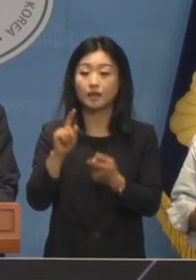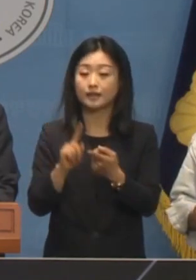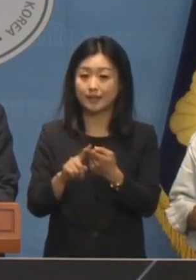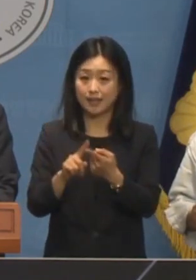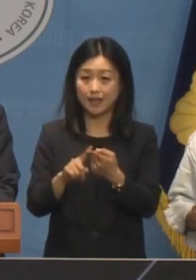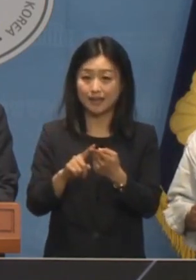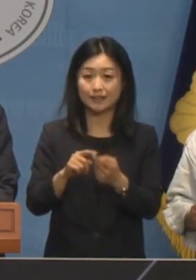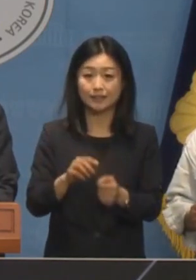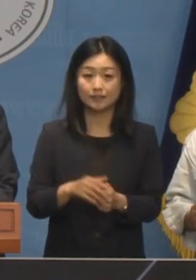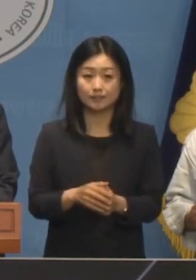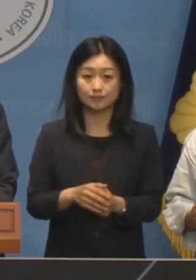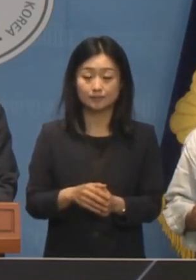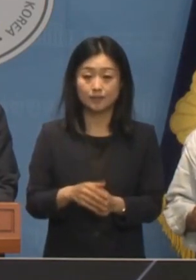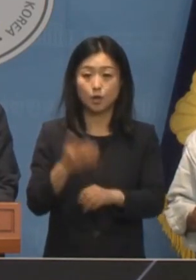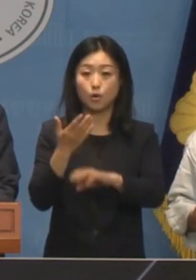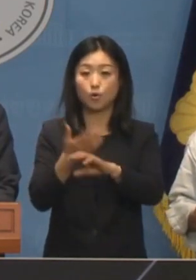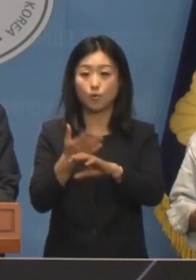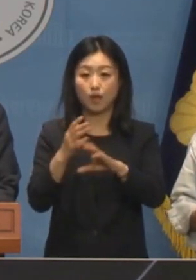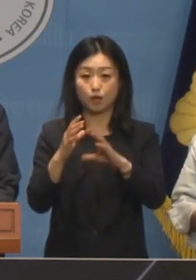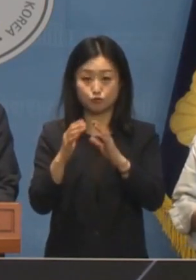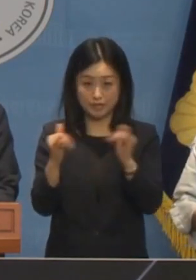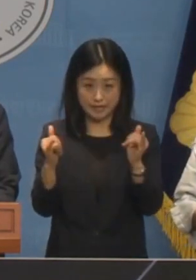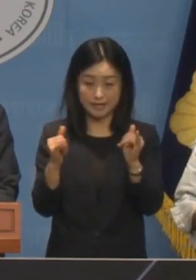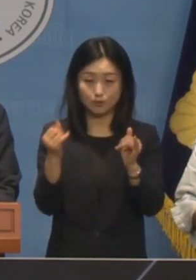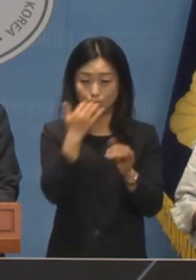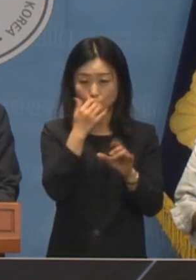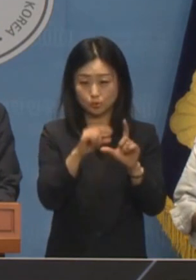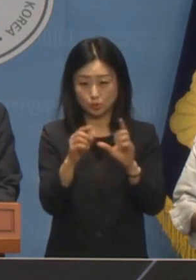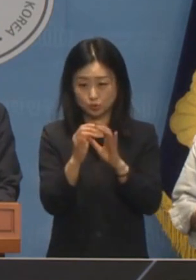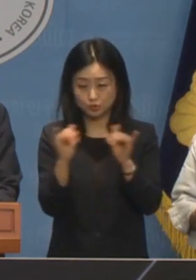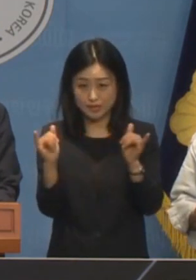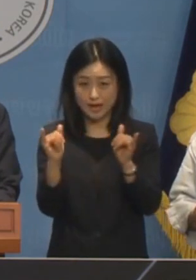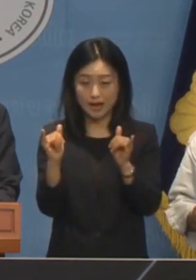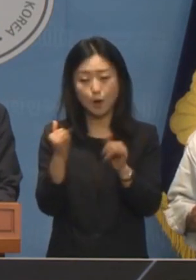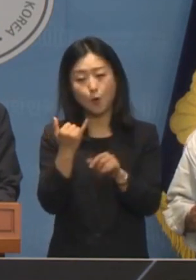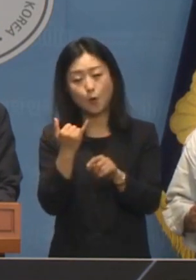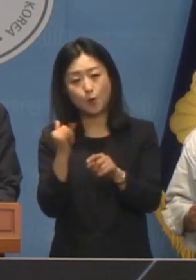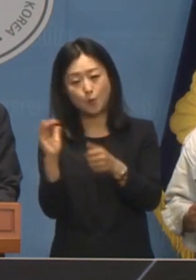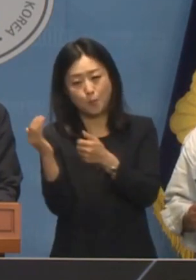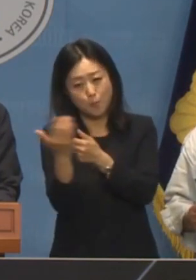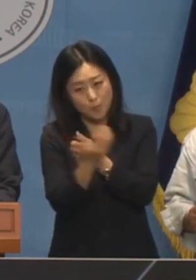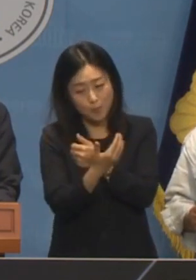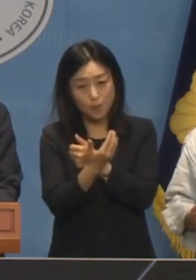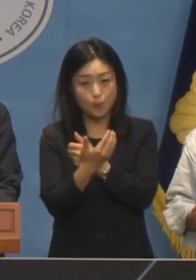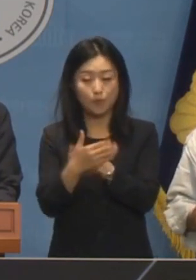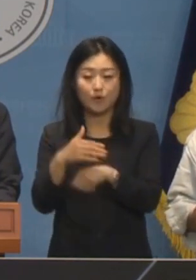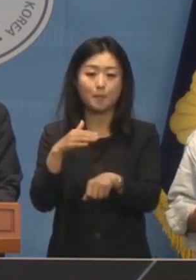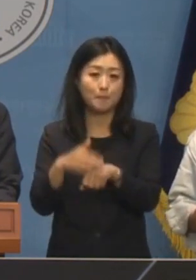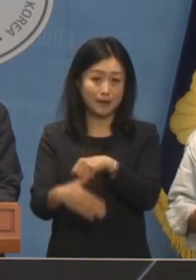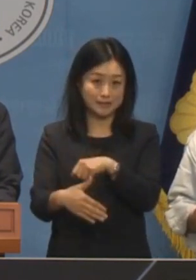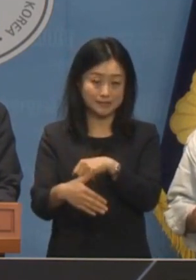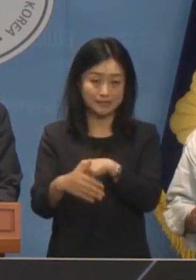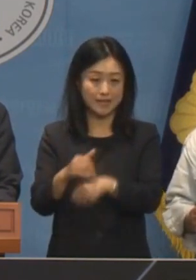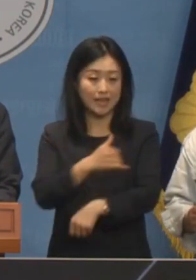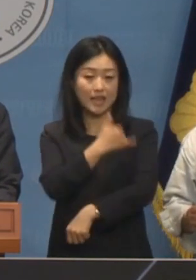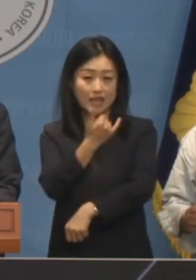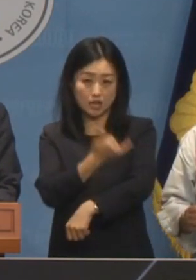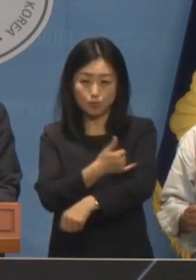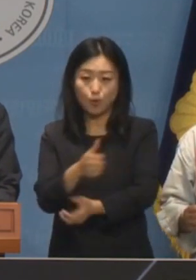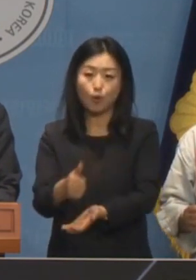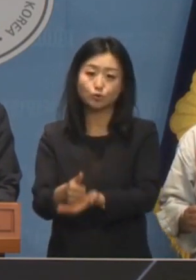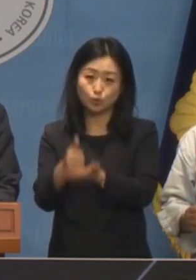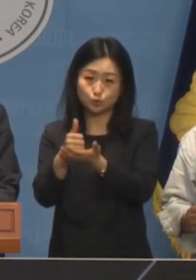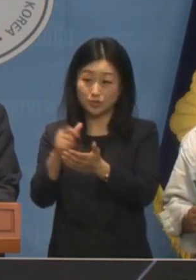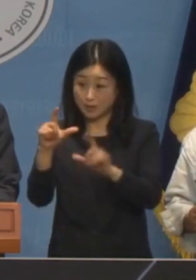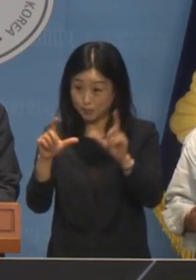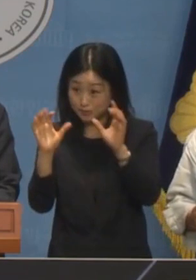일방 미화하는 보도를 쏟아내 왔습니다. 이번 안창호 후보자는 이러한 잘못된 관행